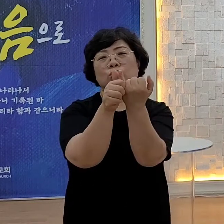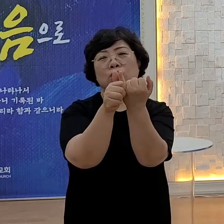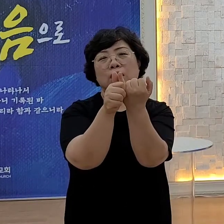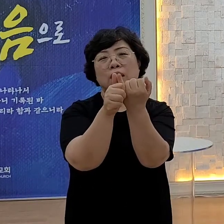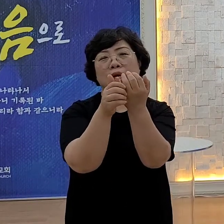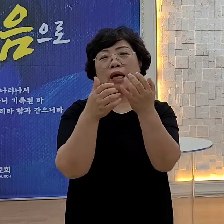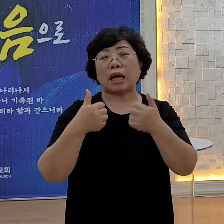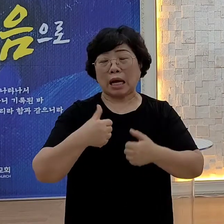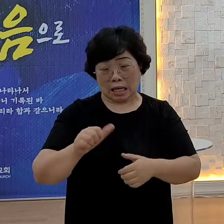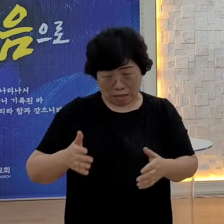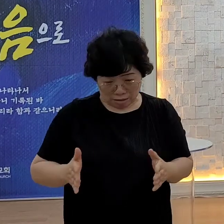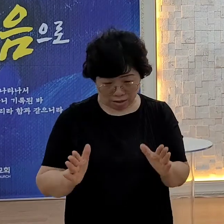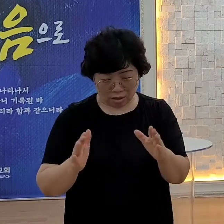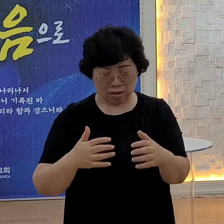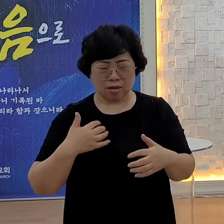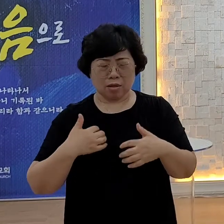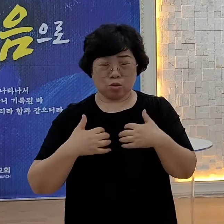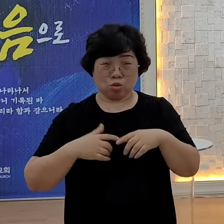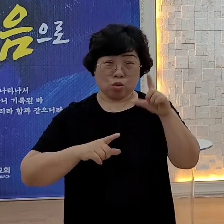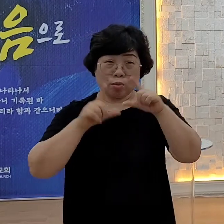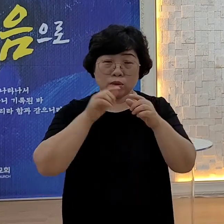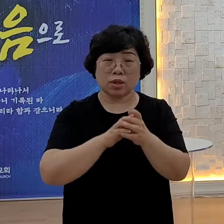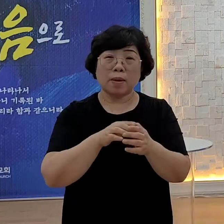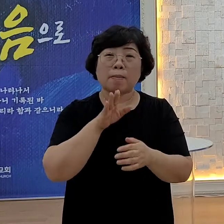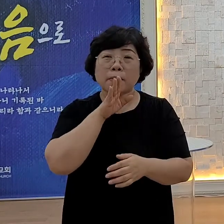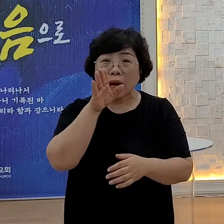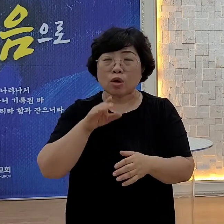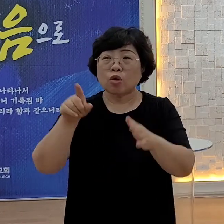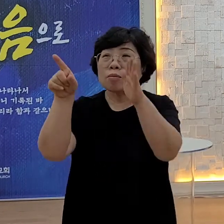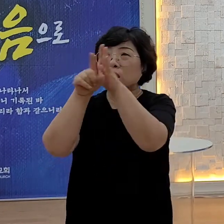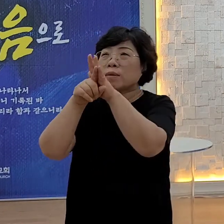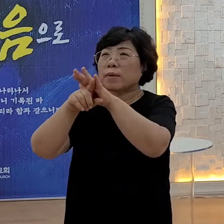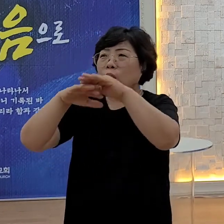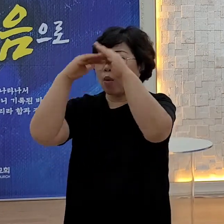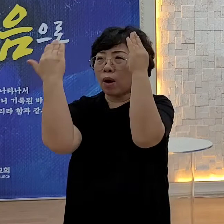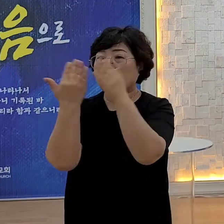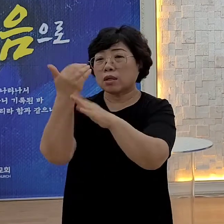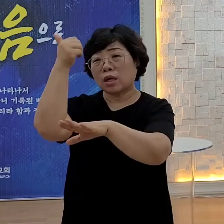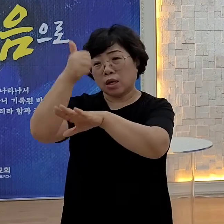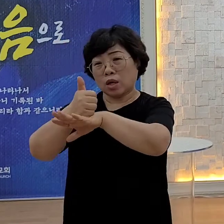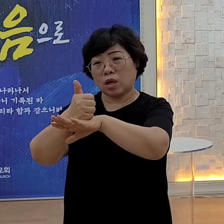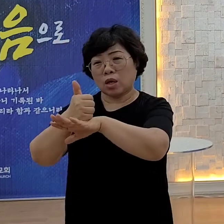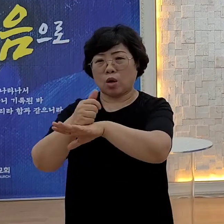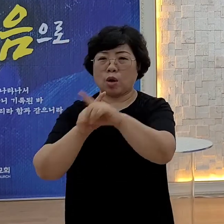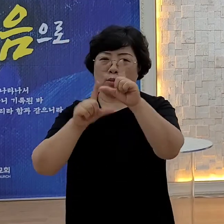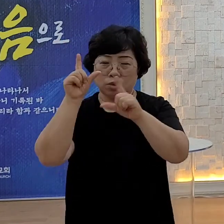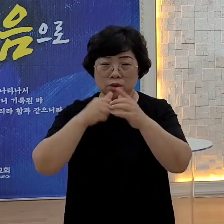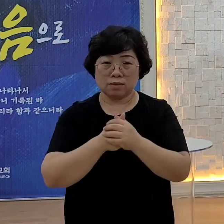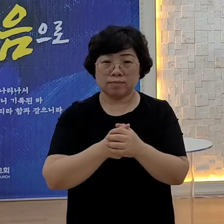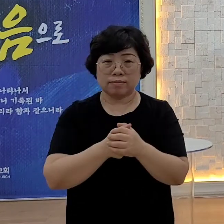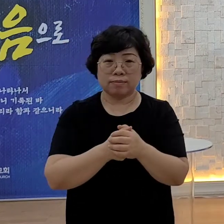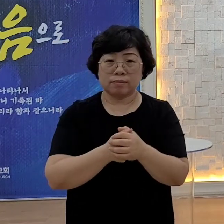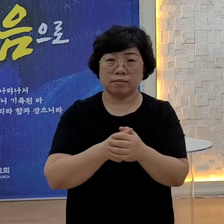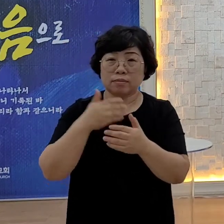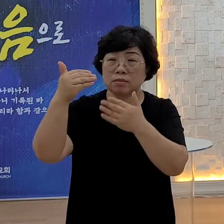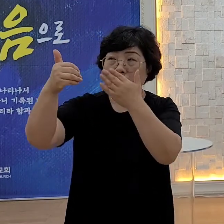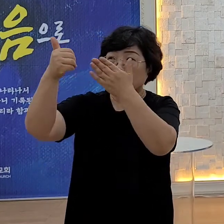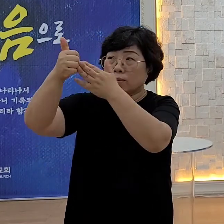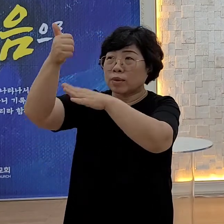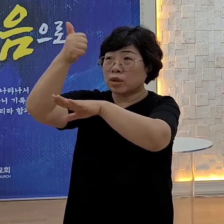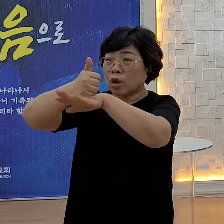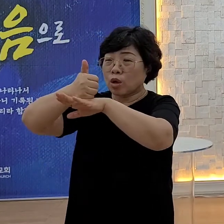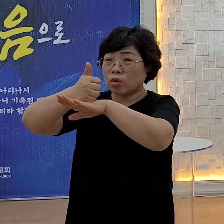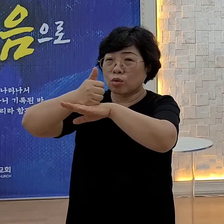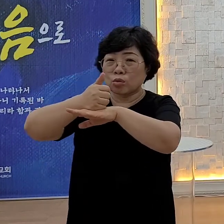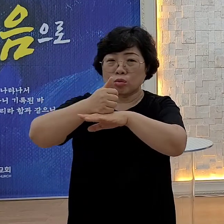먹이고 있다는 거예요. 이게 완성된 모습, 완성된 모습을 보여주는데 하나님은 마침내 아까 웃었다